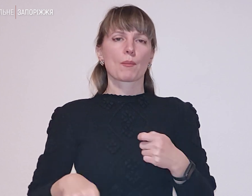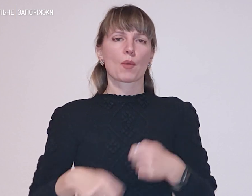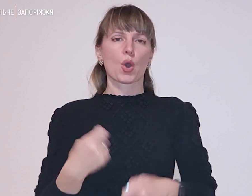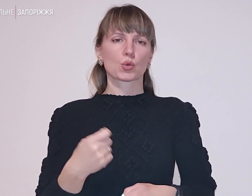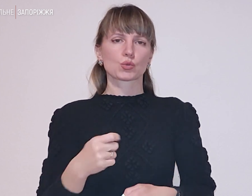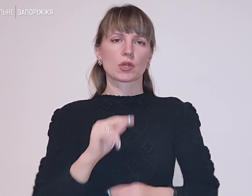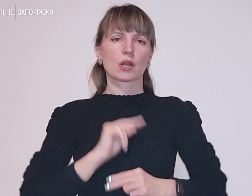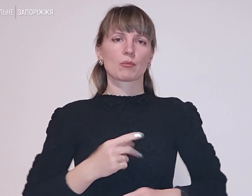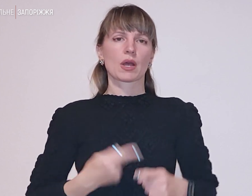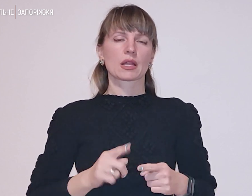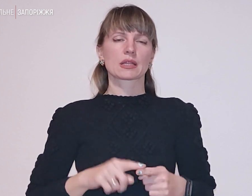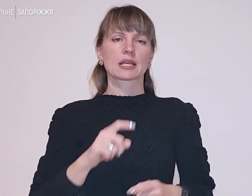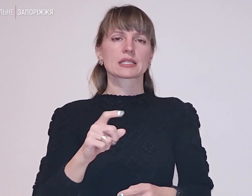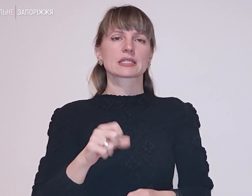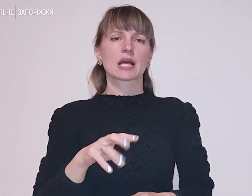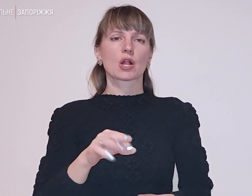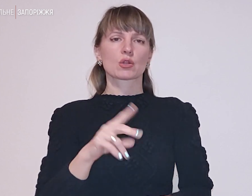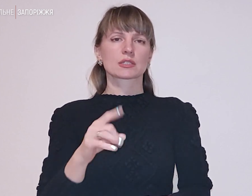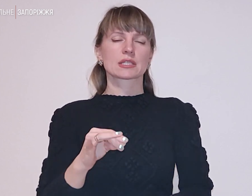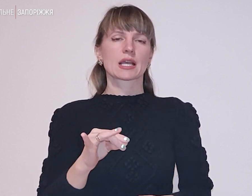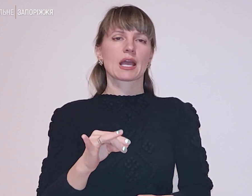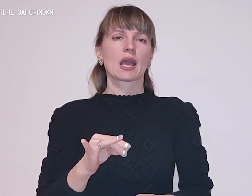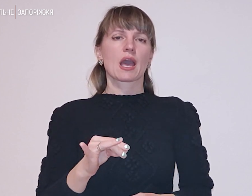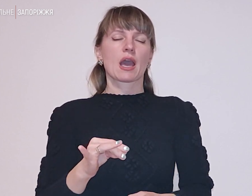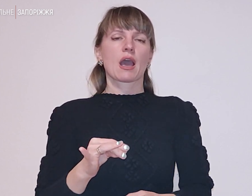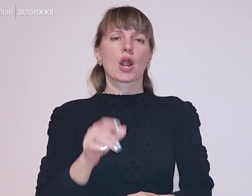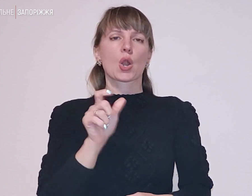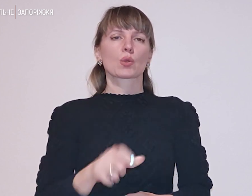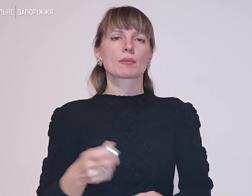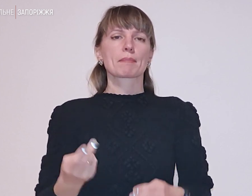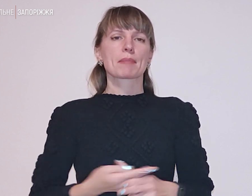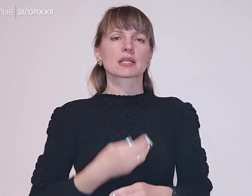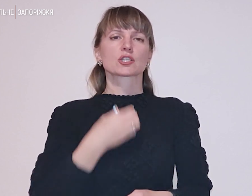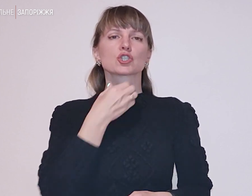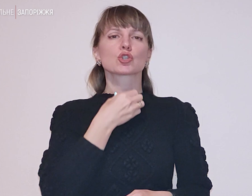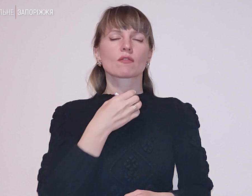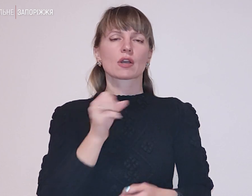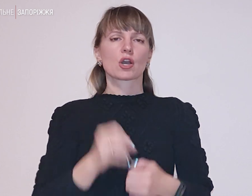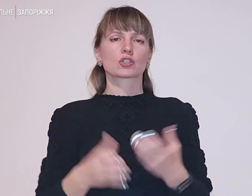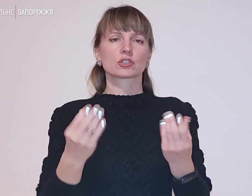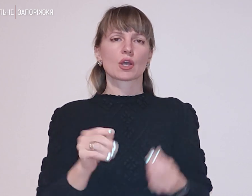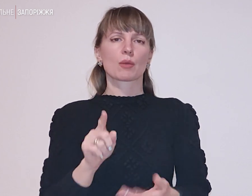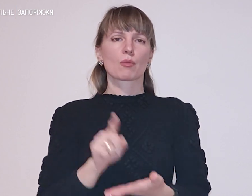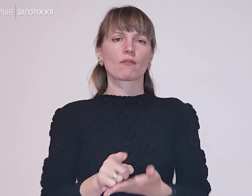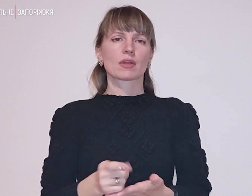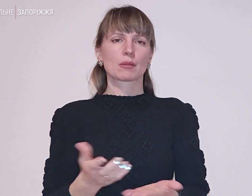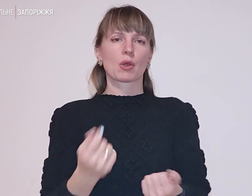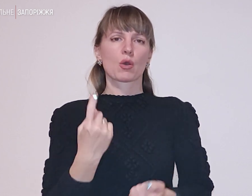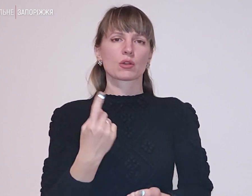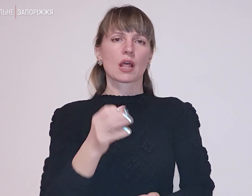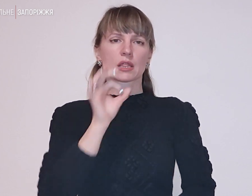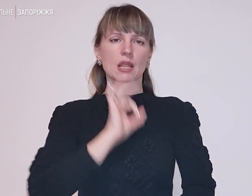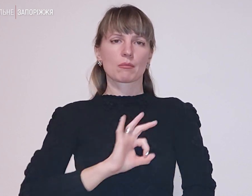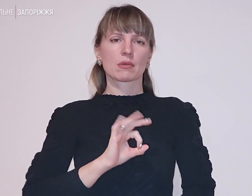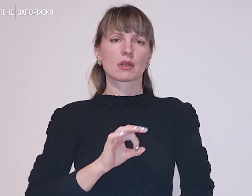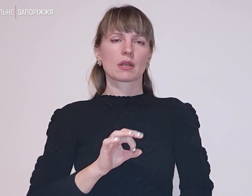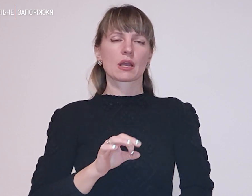цієї залози. Тобто людина без щитовидної залози щодня повинна приймати по одній таблетці тироксинової групи